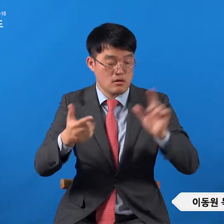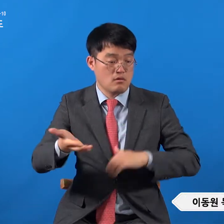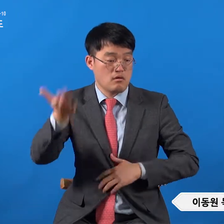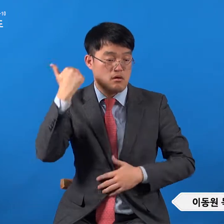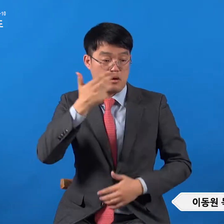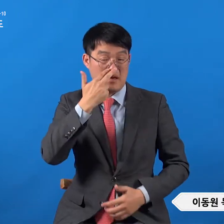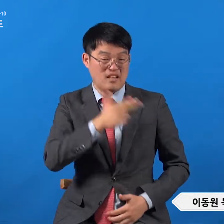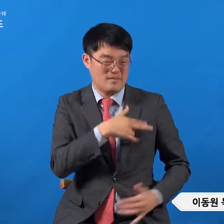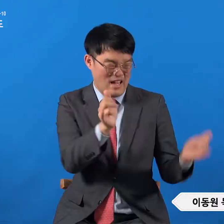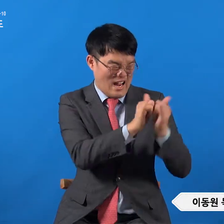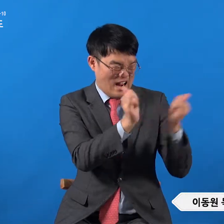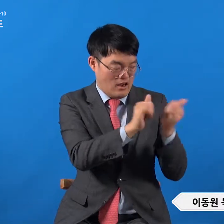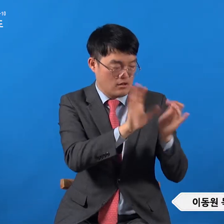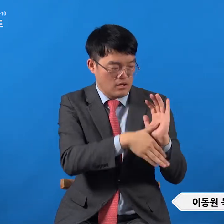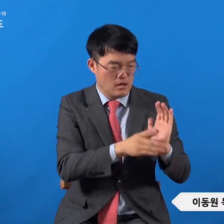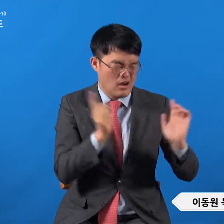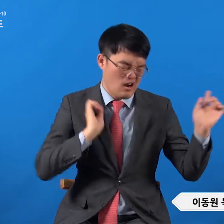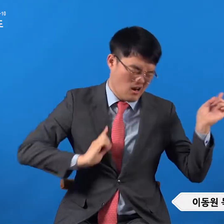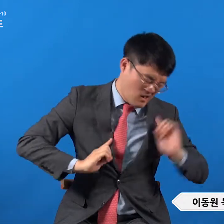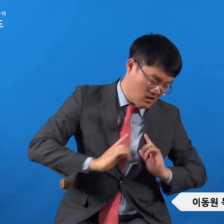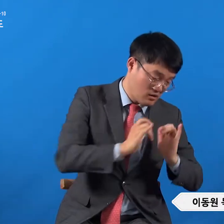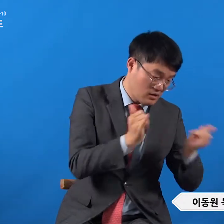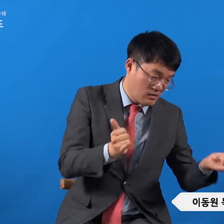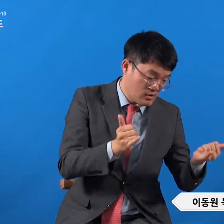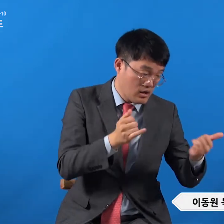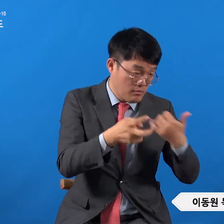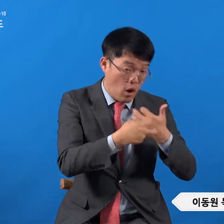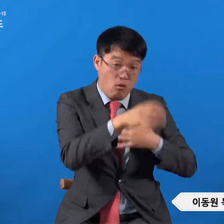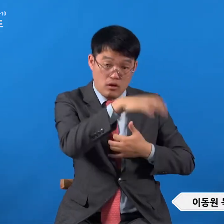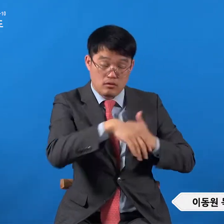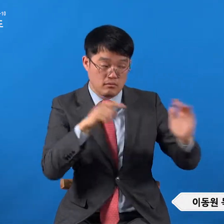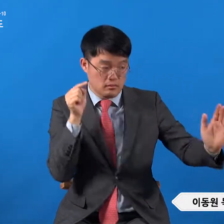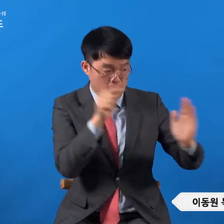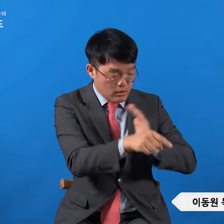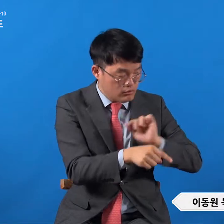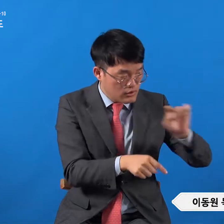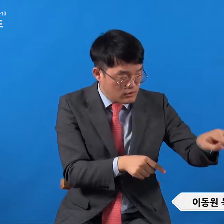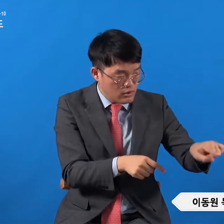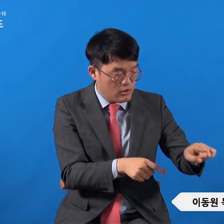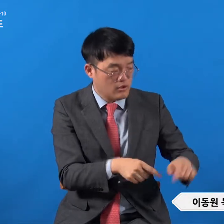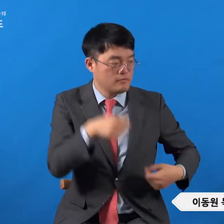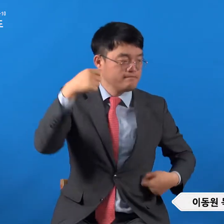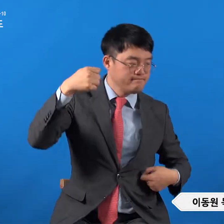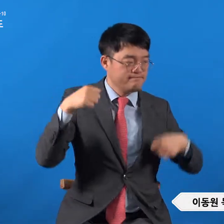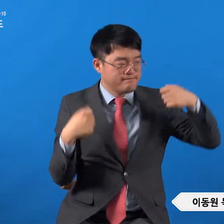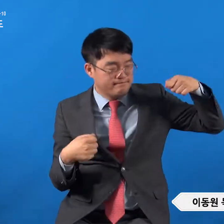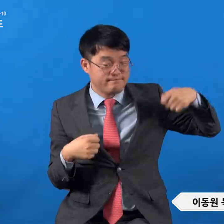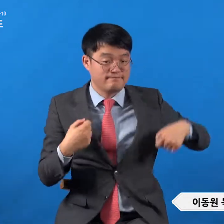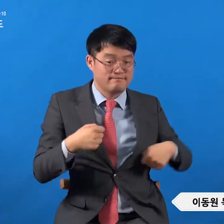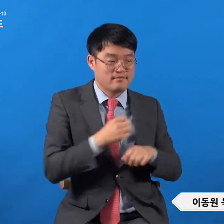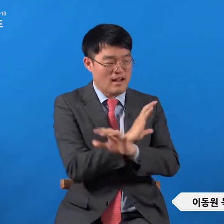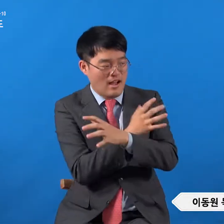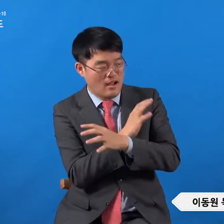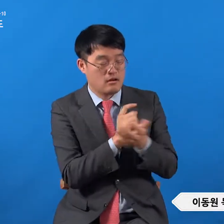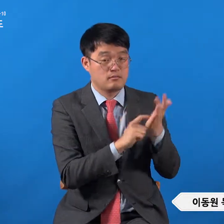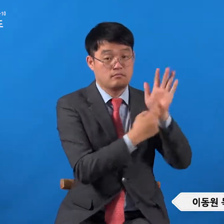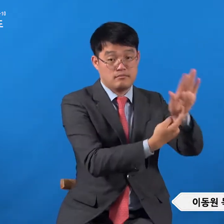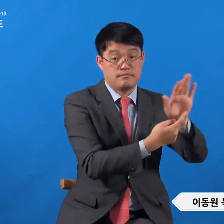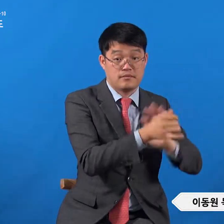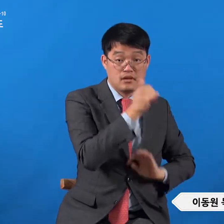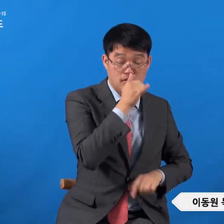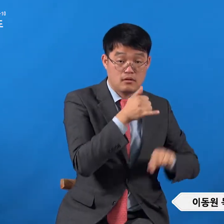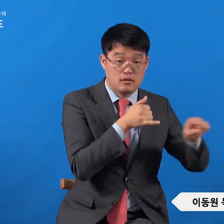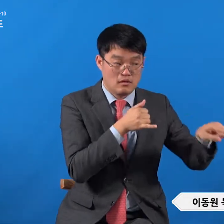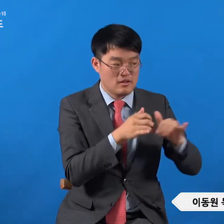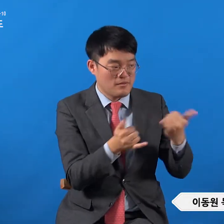사람들을 수용하고 있는 병원을 방문해서 거기서 공연을 하게 되었습니다. 근데 갑자기 그가